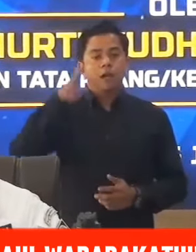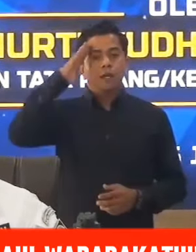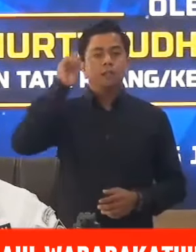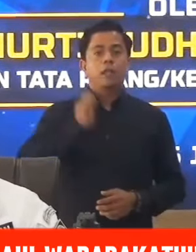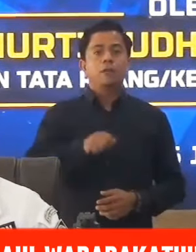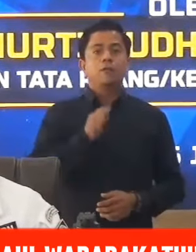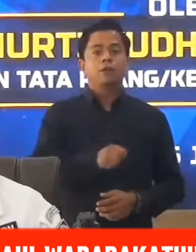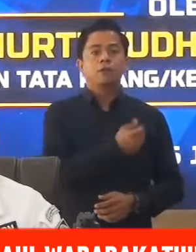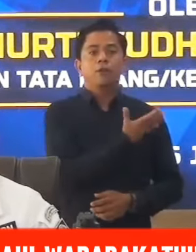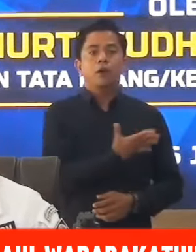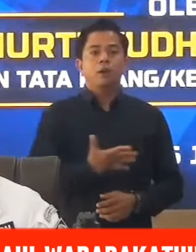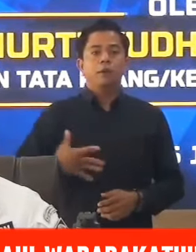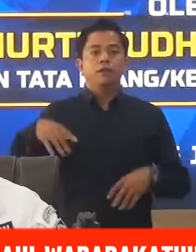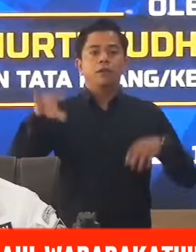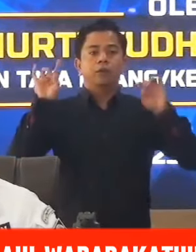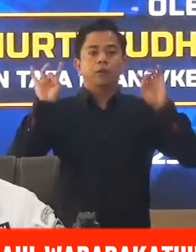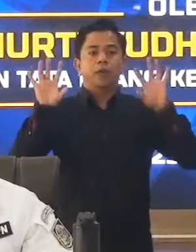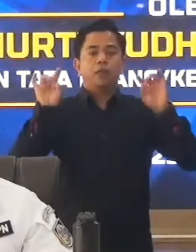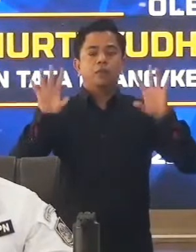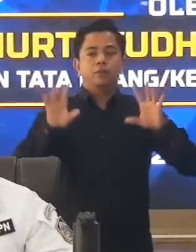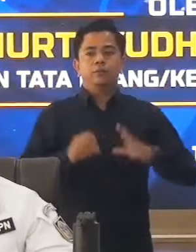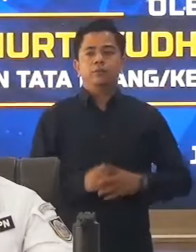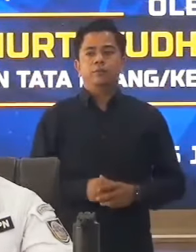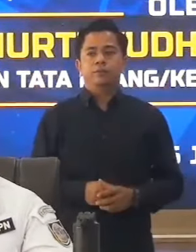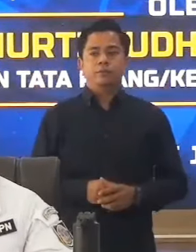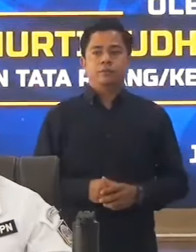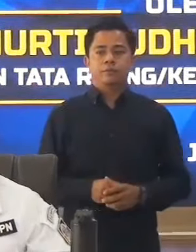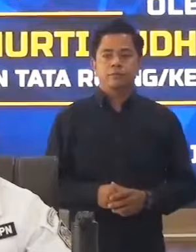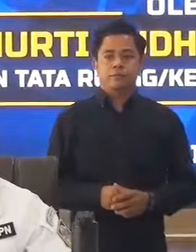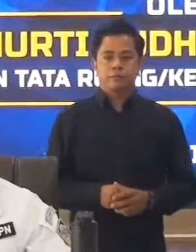Assalamualaikum warahmatullahi